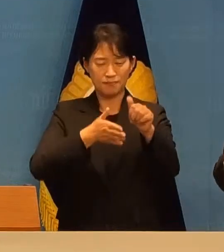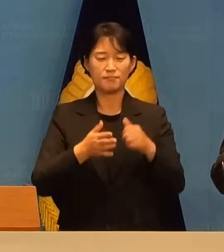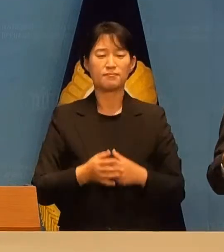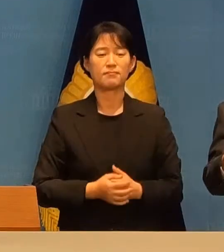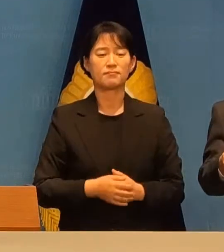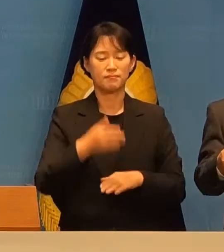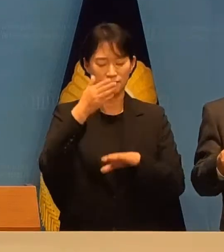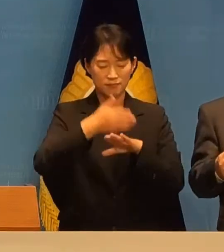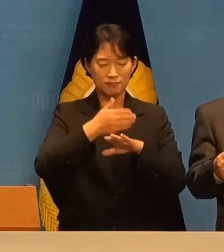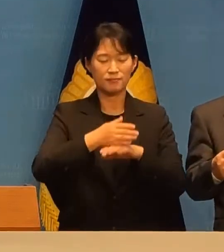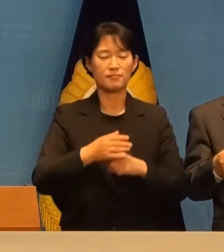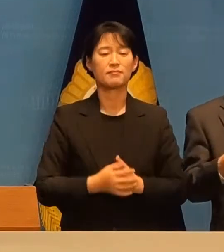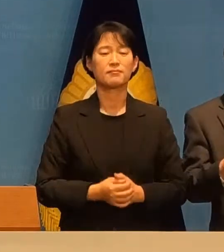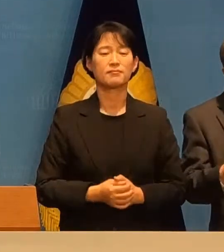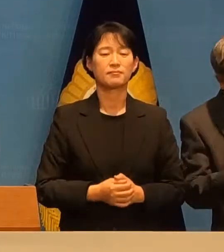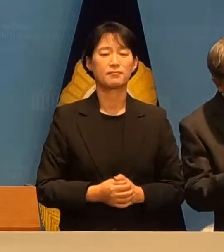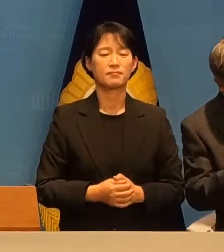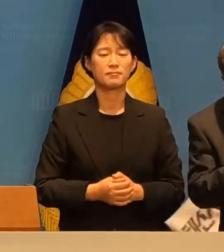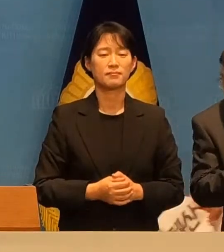감사합니다.